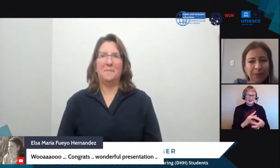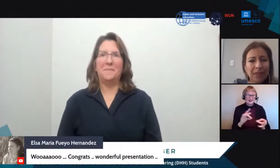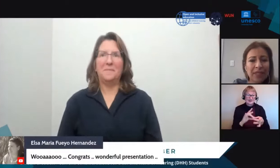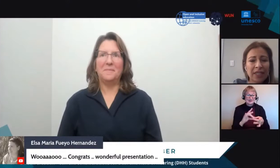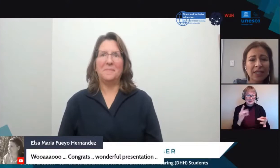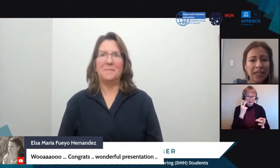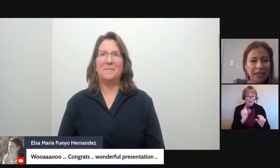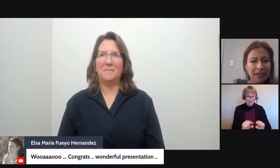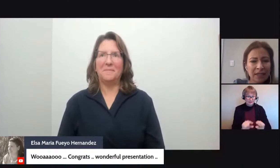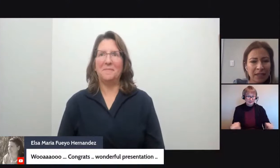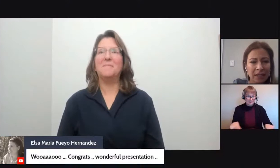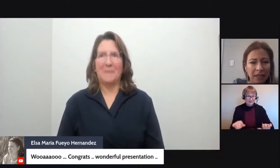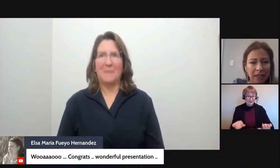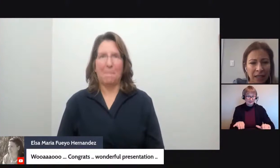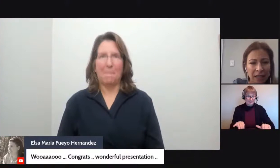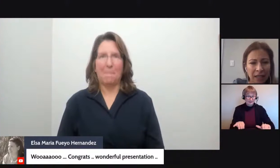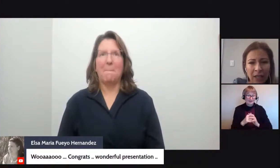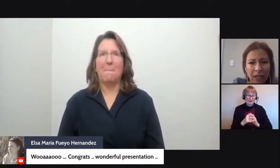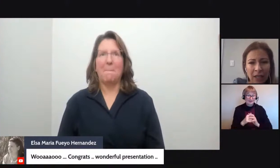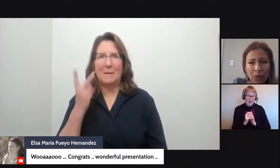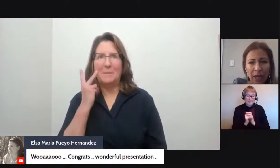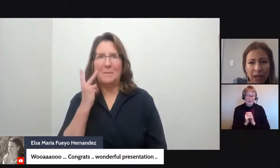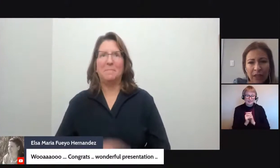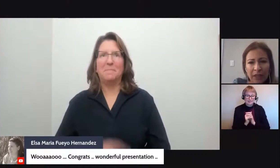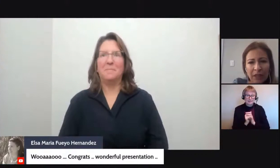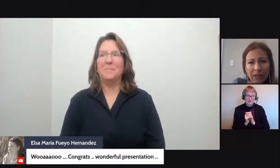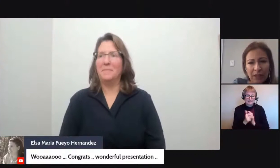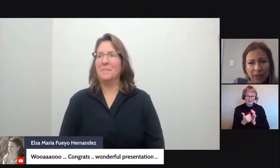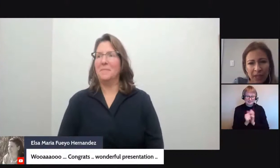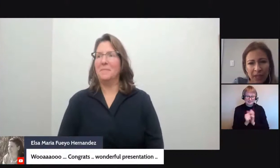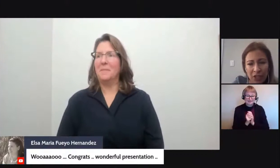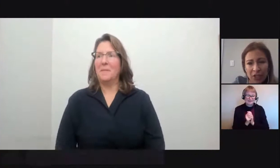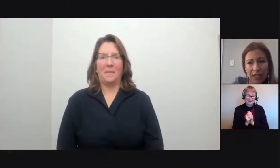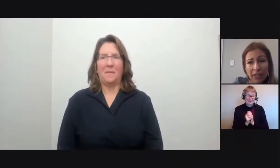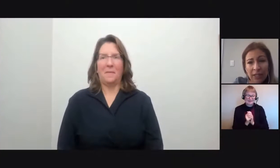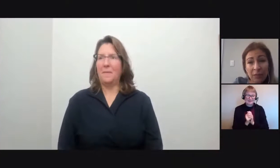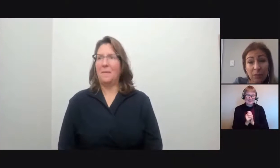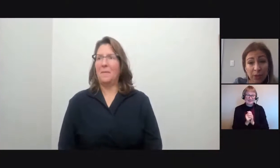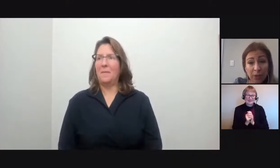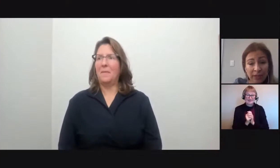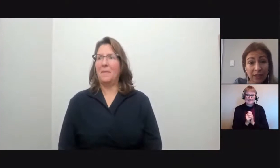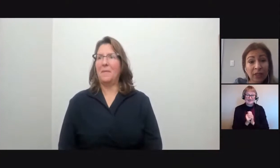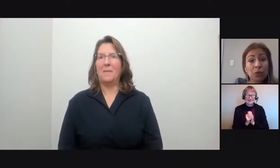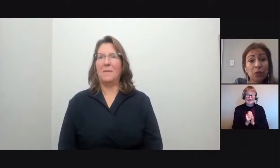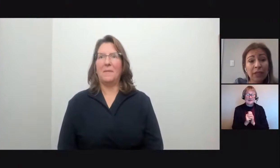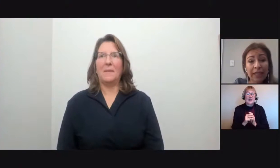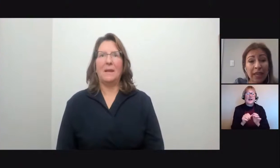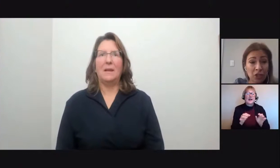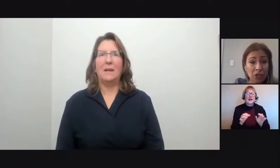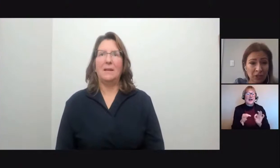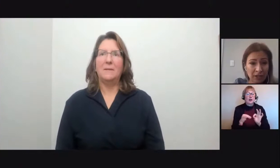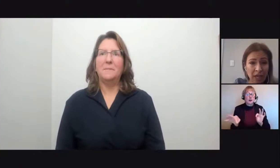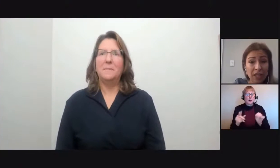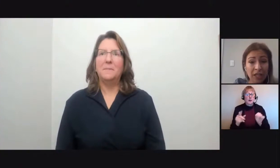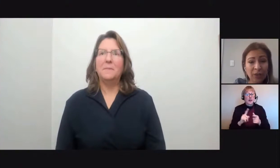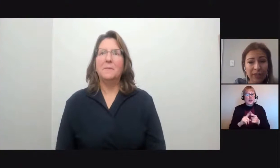Danis Cruz dice, excelente propuesta que nos deja una gran lección y un gran reto para